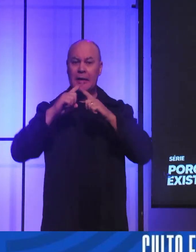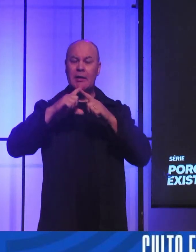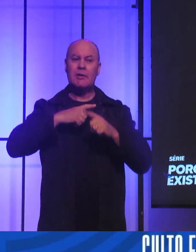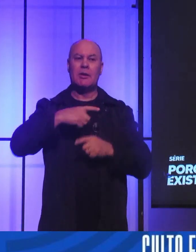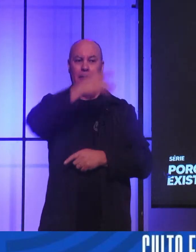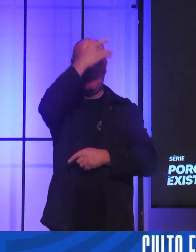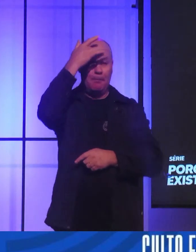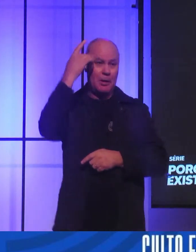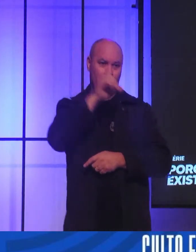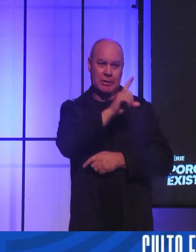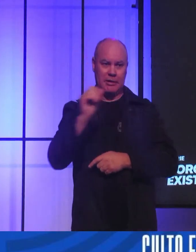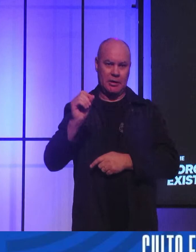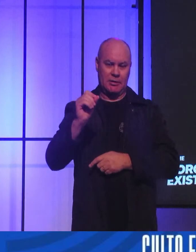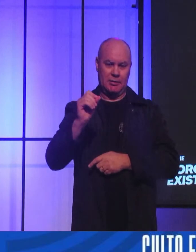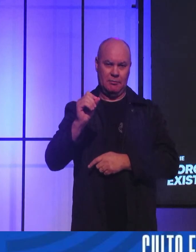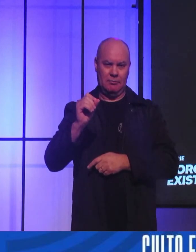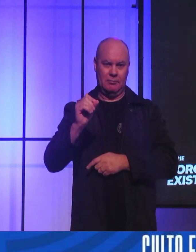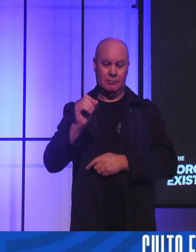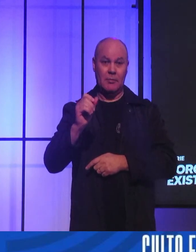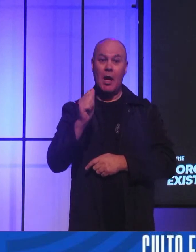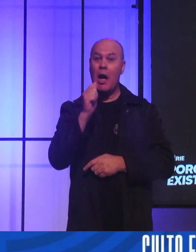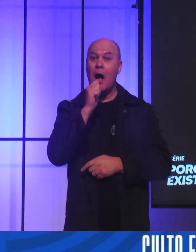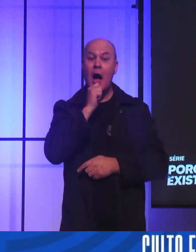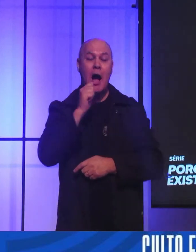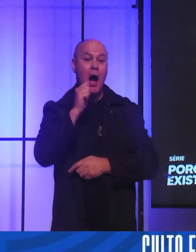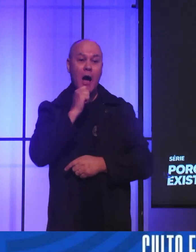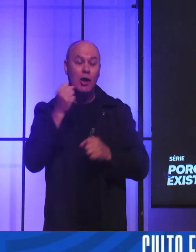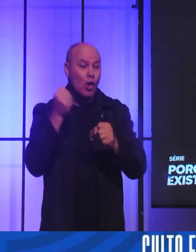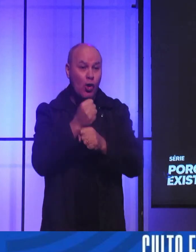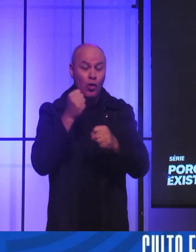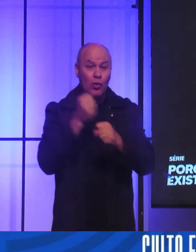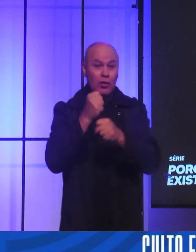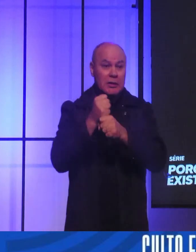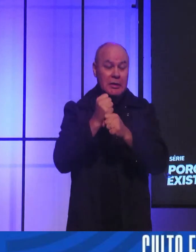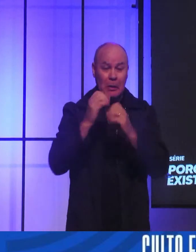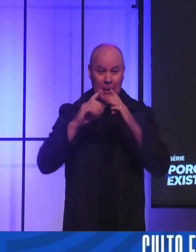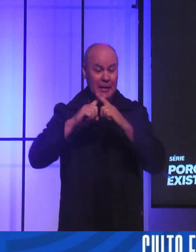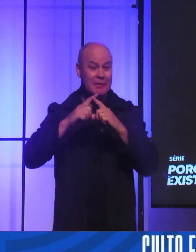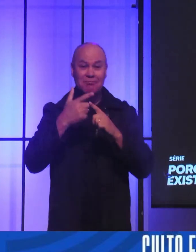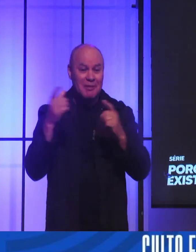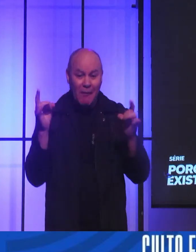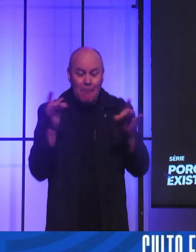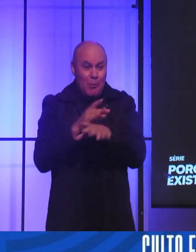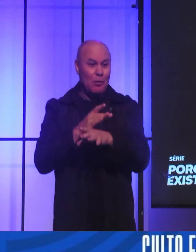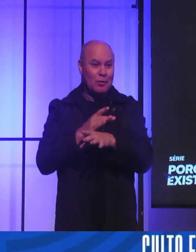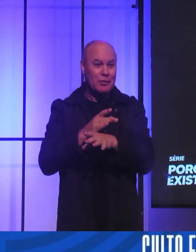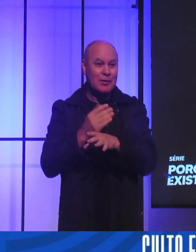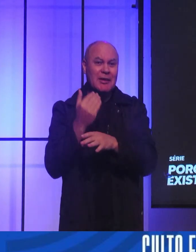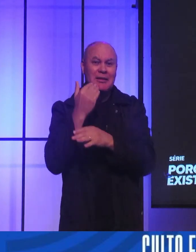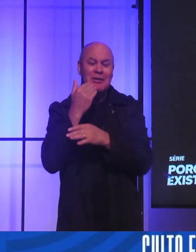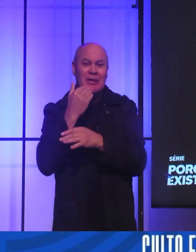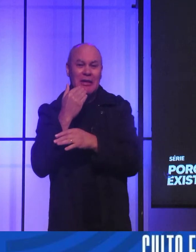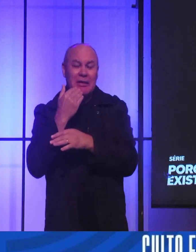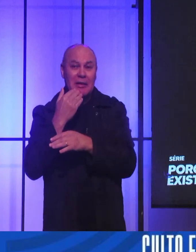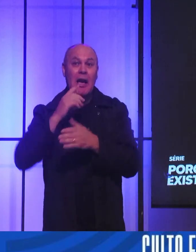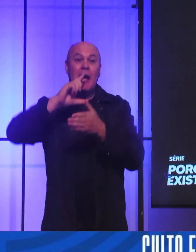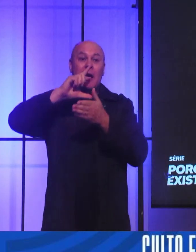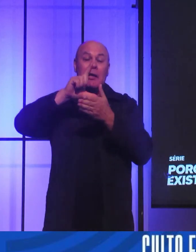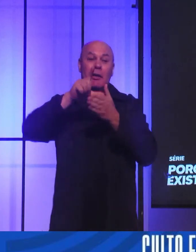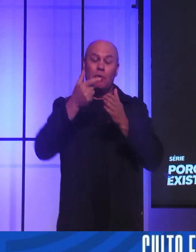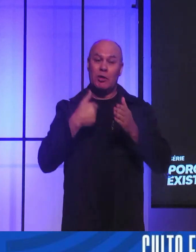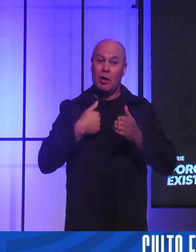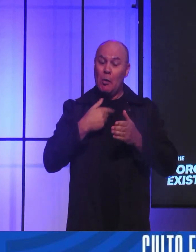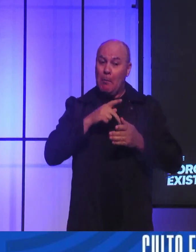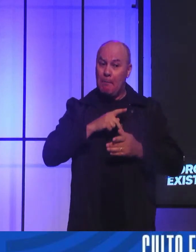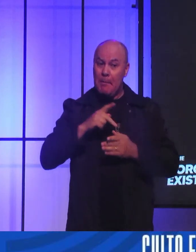estava concluído. E nós começamos a trabalhar juntos e concluímos o templo, deixamos o templo bem bonitinho. Era um templo que